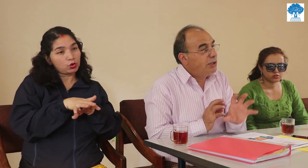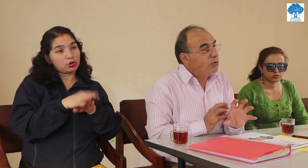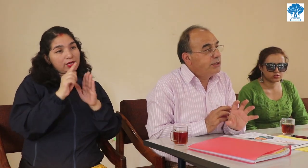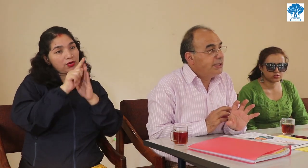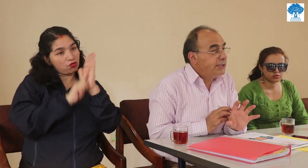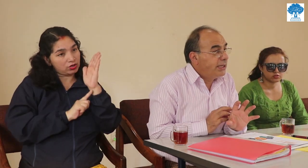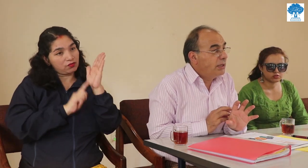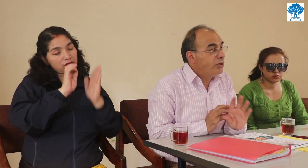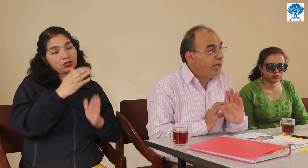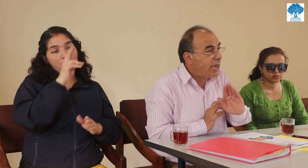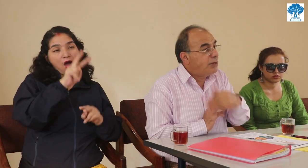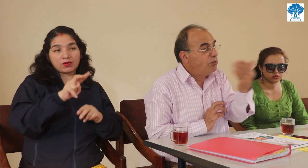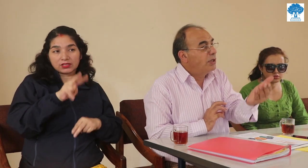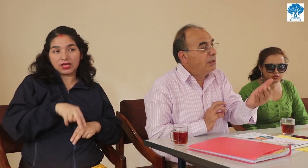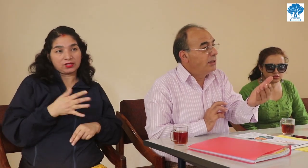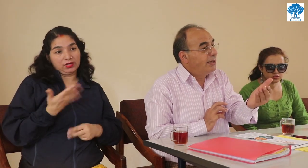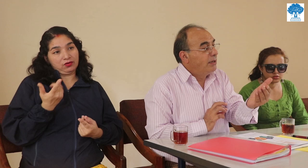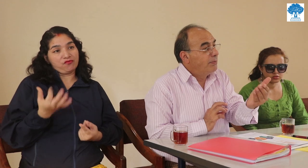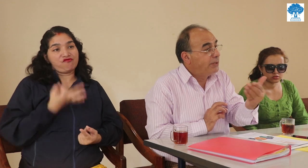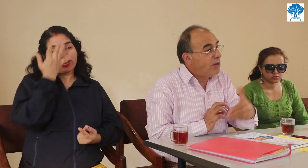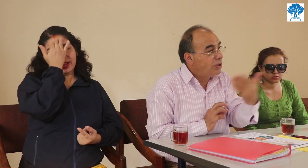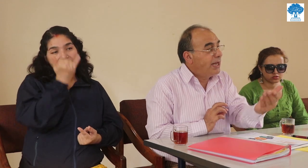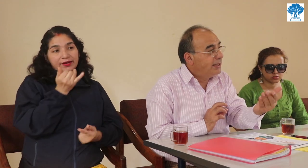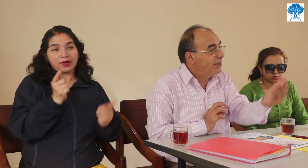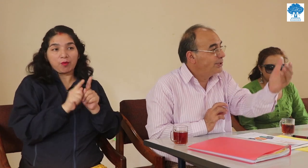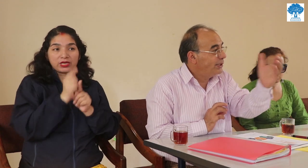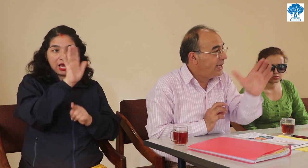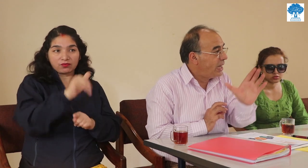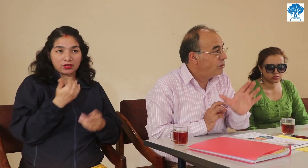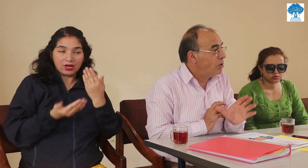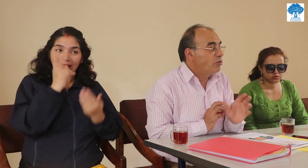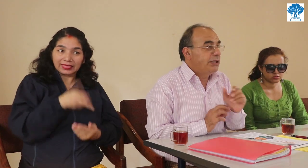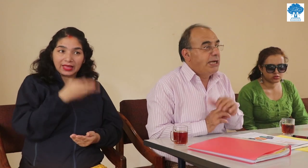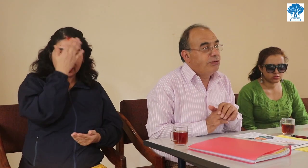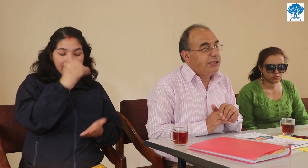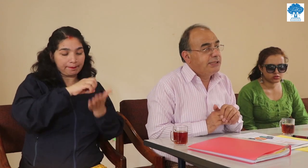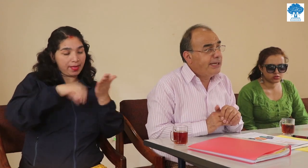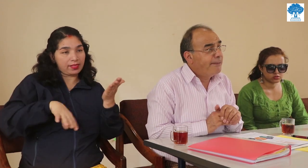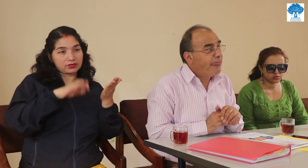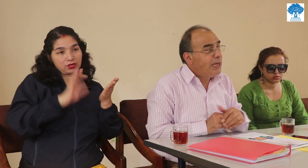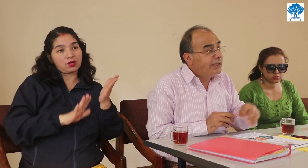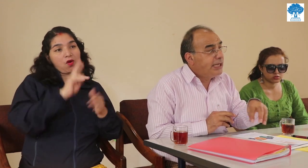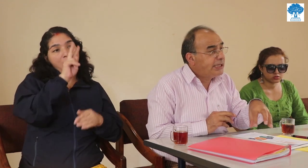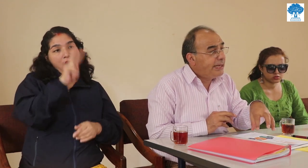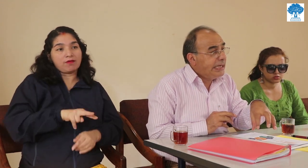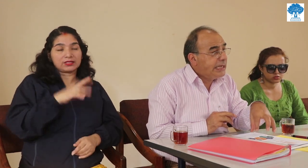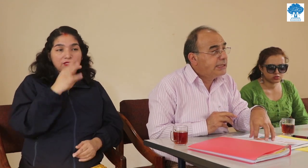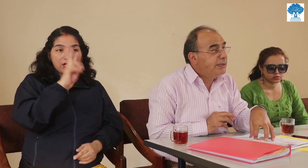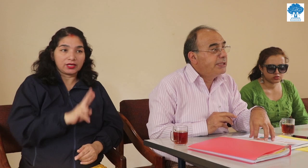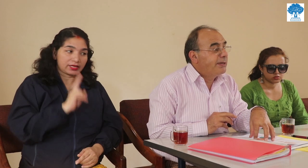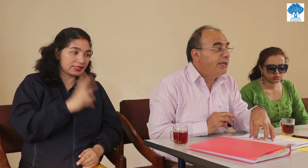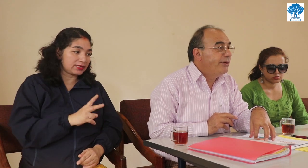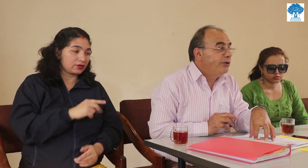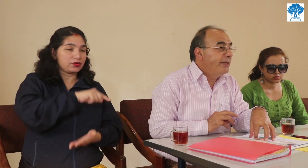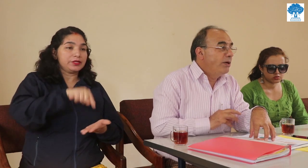घटाउन सकिरहेको स्थिति छैन. नयाँ कारणहरू त पनि आउँछ होला, तर चाहिँ त्यही कारणहरू घटाउन सकिरहेको स्थिति छैन. त्यसैमा इन